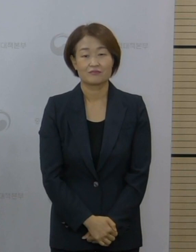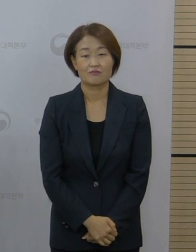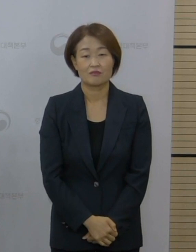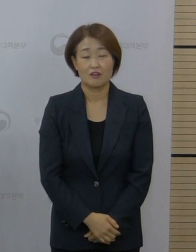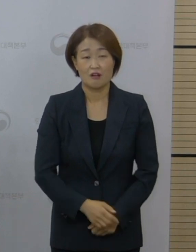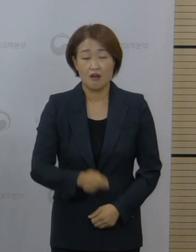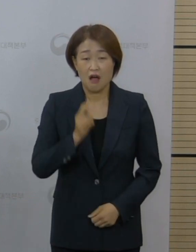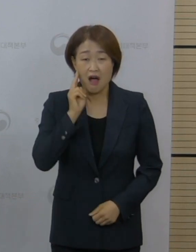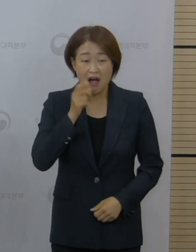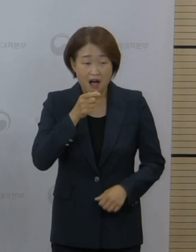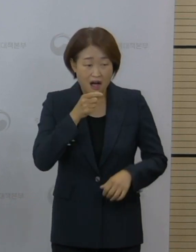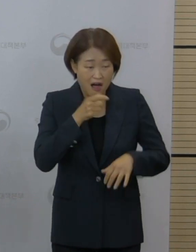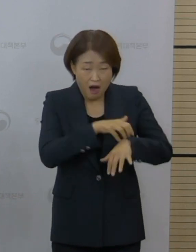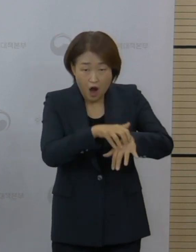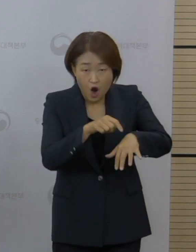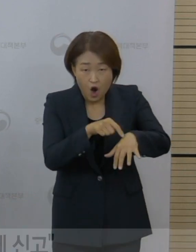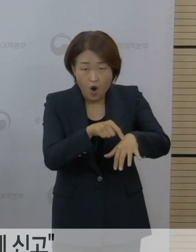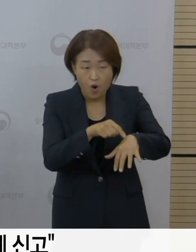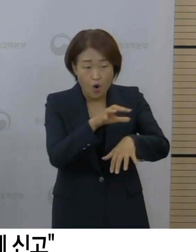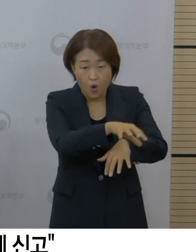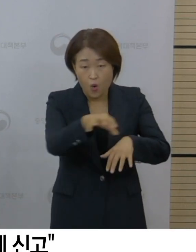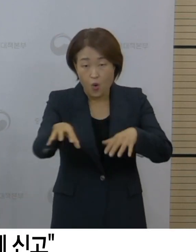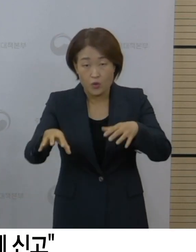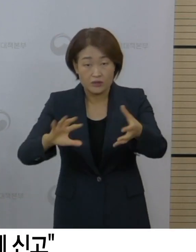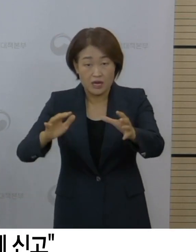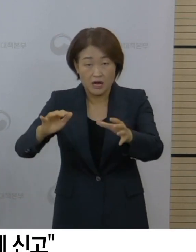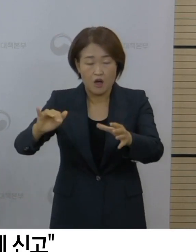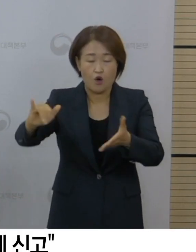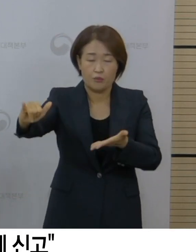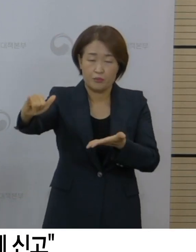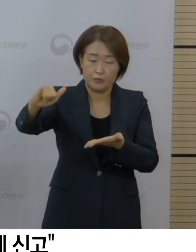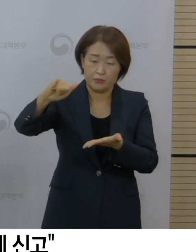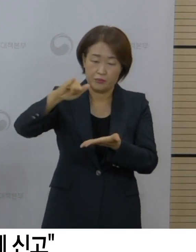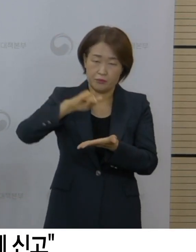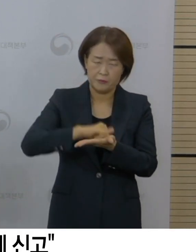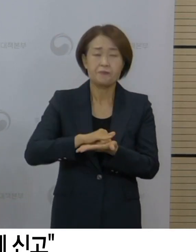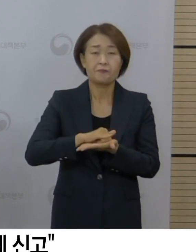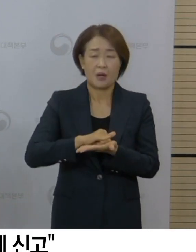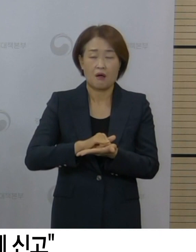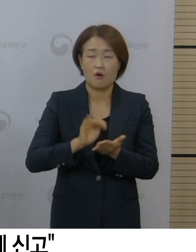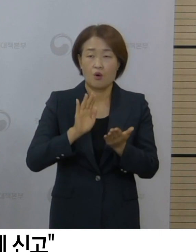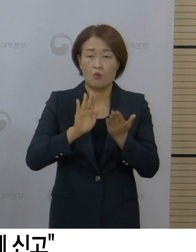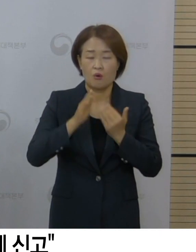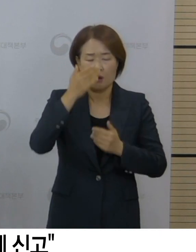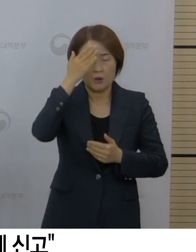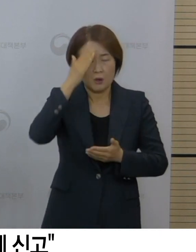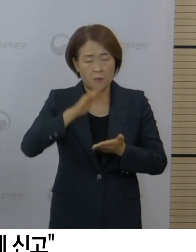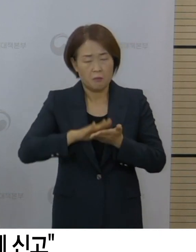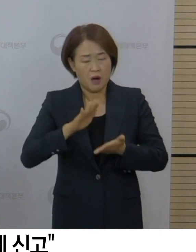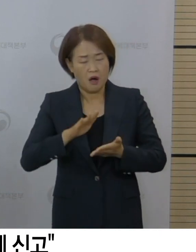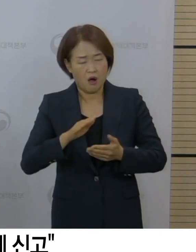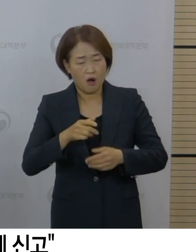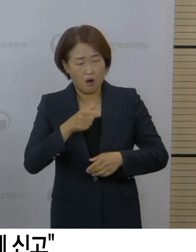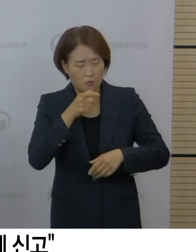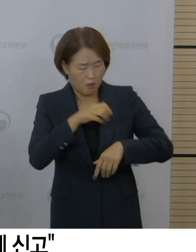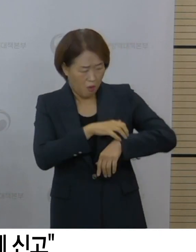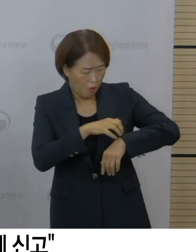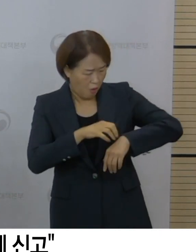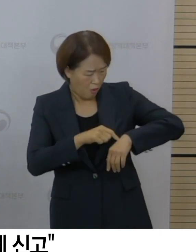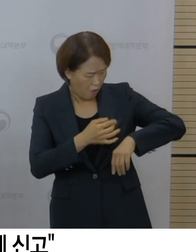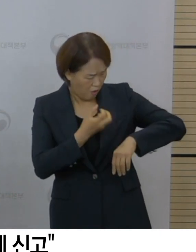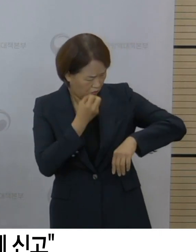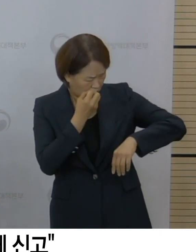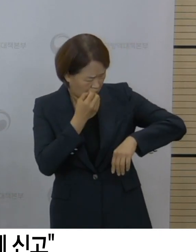그리고 원숭이 두창 발생 지역에서 입국하시는 경우에 발진, 발열 등 증상이 있으시다면 검역관에게